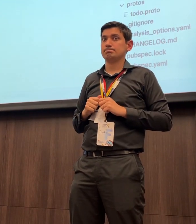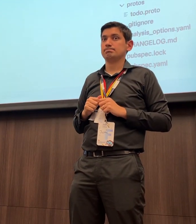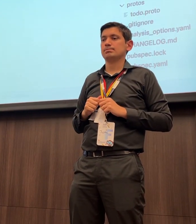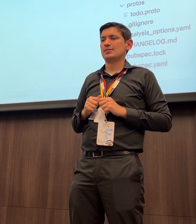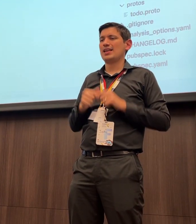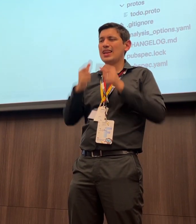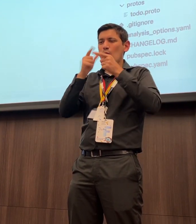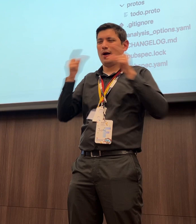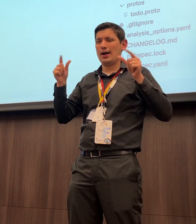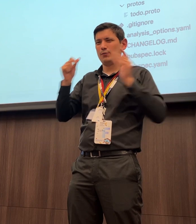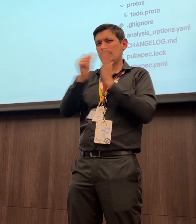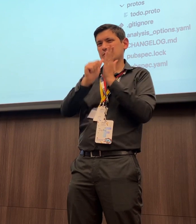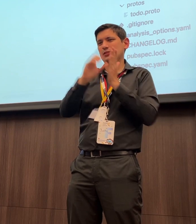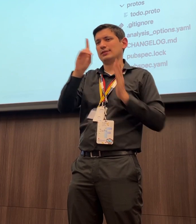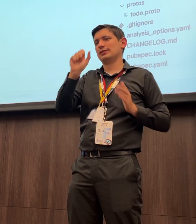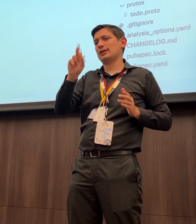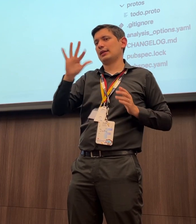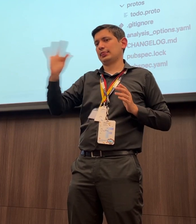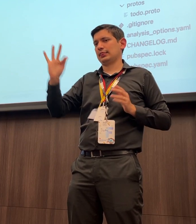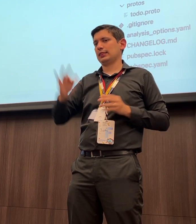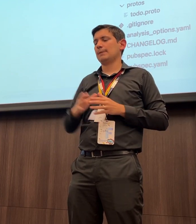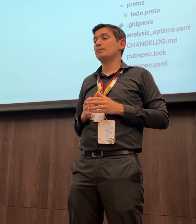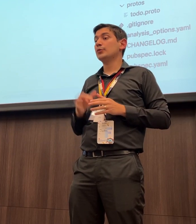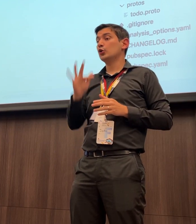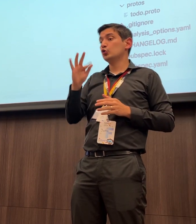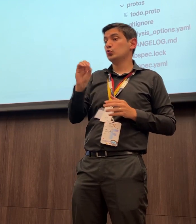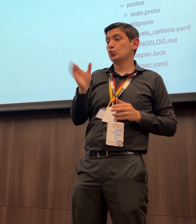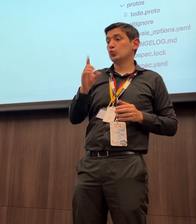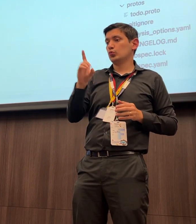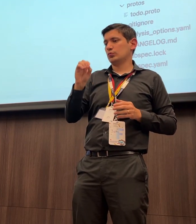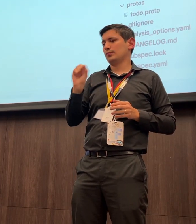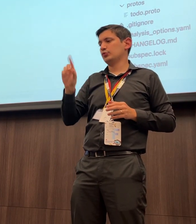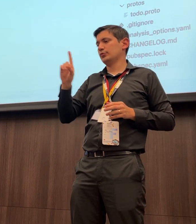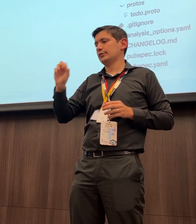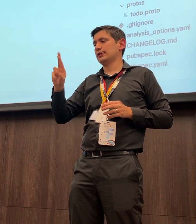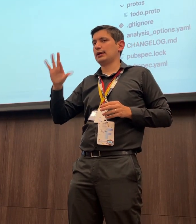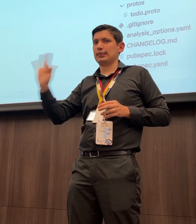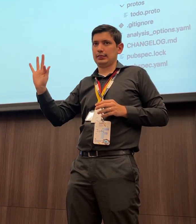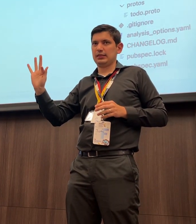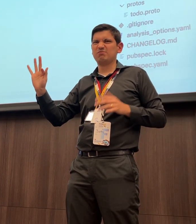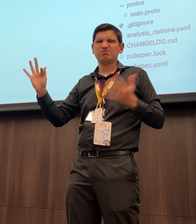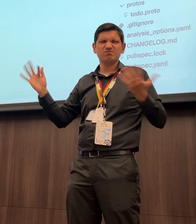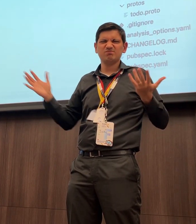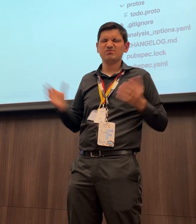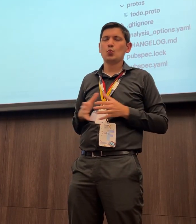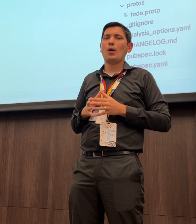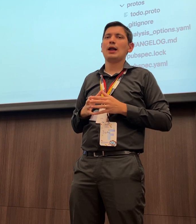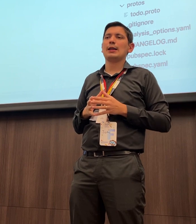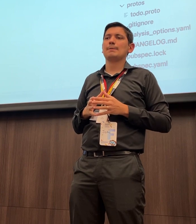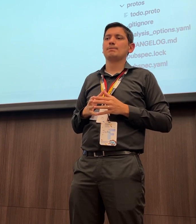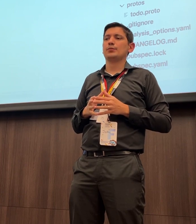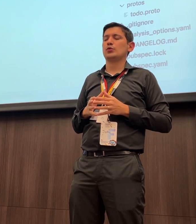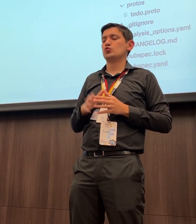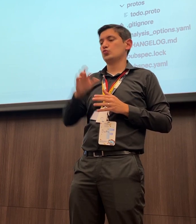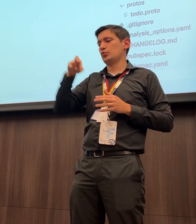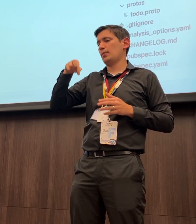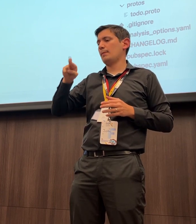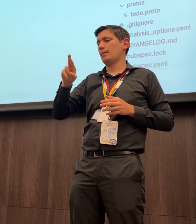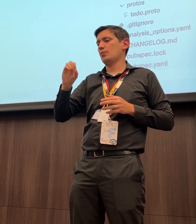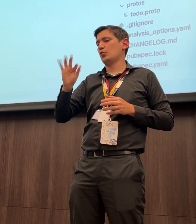programación Dart, esto podría ser cualquier lenguaje. Y en todo.dart vamos a ver la clase todo que nace a partir del